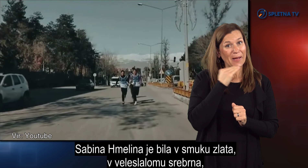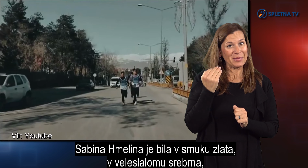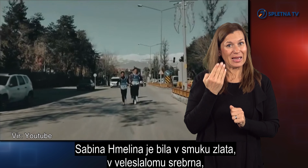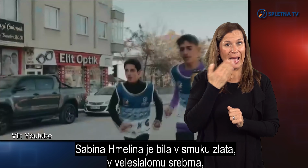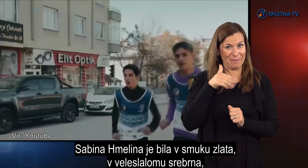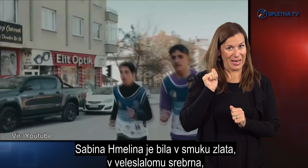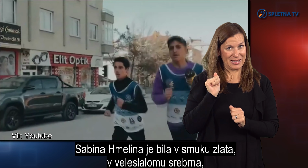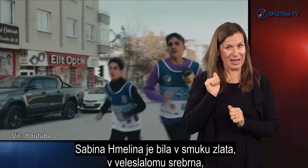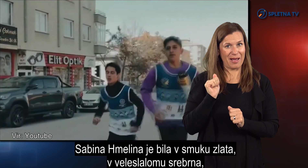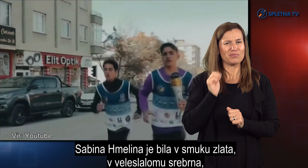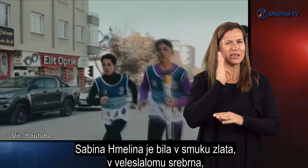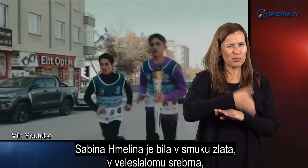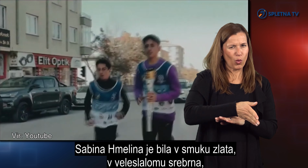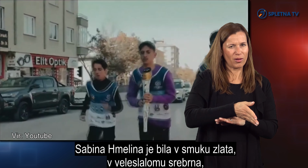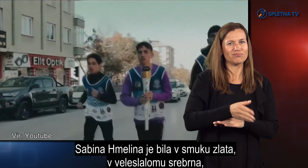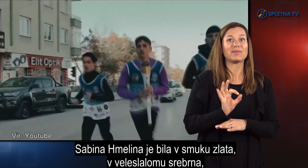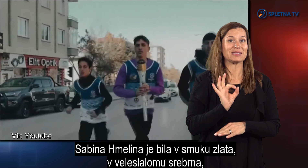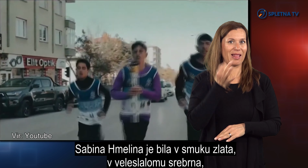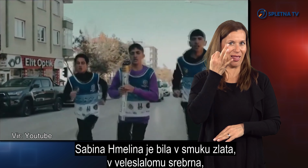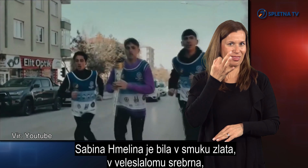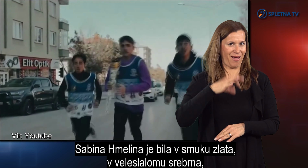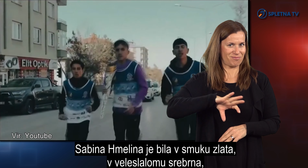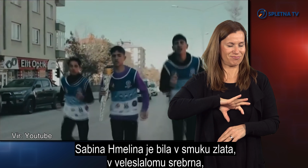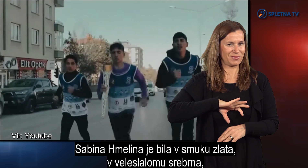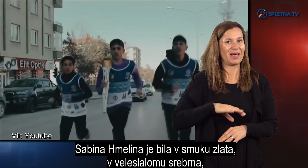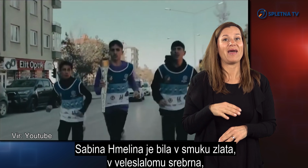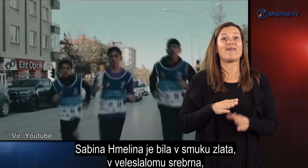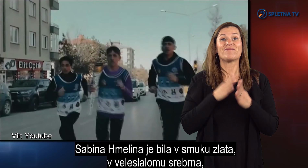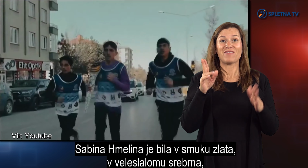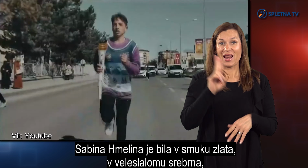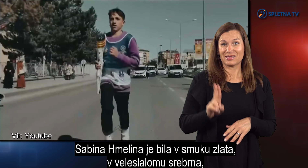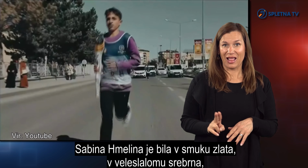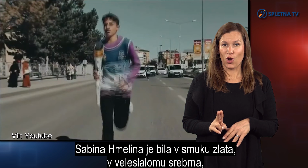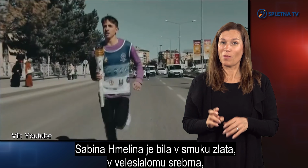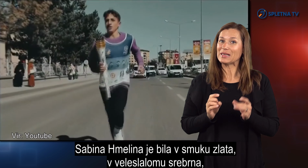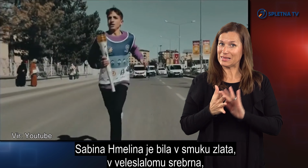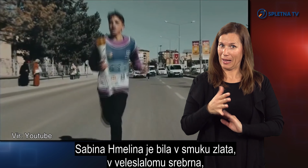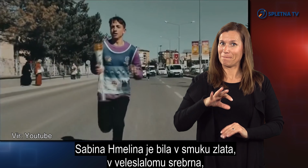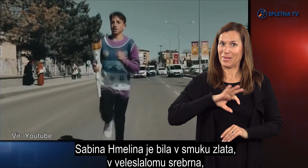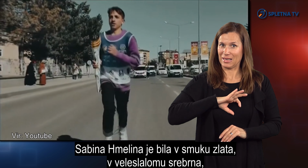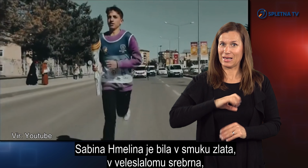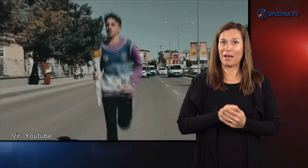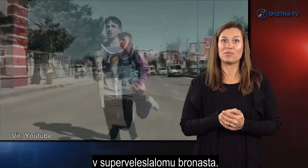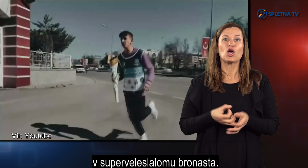Sabina Hmelina je bila v smuku zlata, v veleslalomu srebrna, v superveleslalomu bronasta.